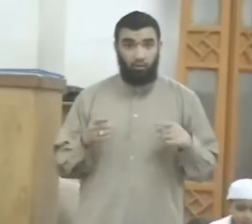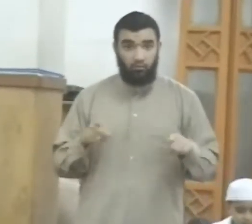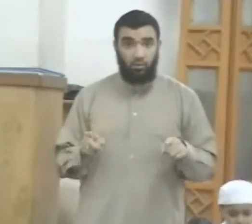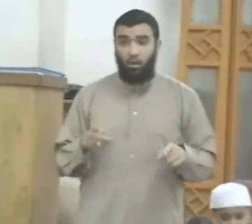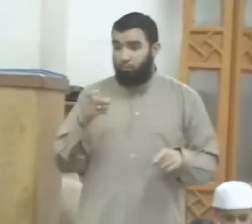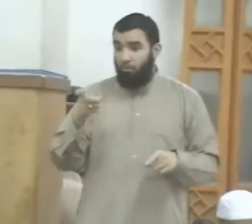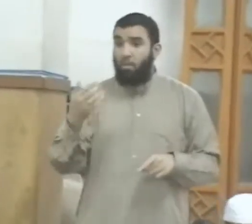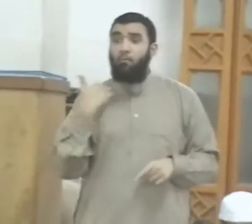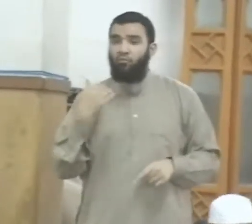وليتخلصوا من الجميع